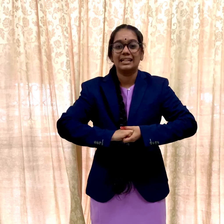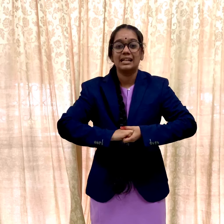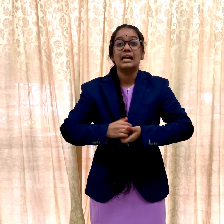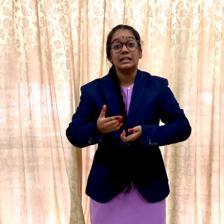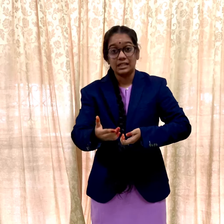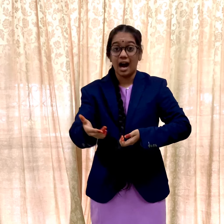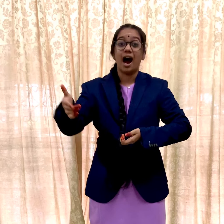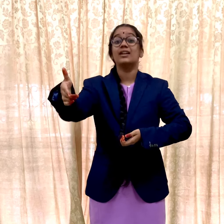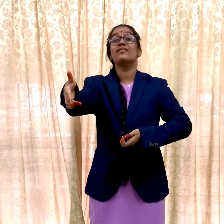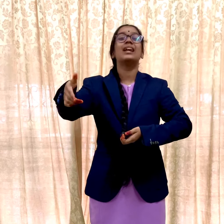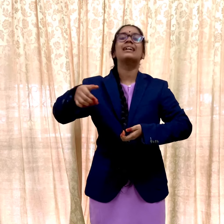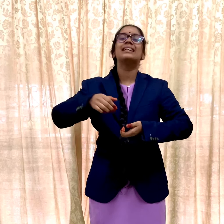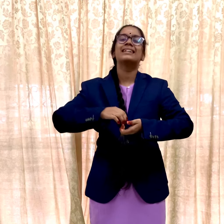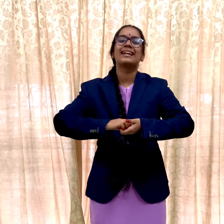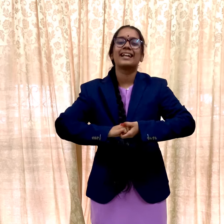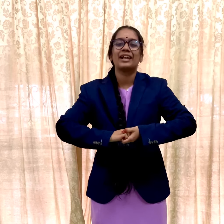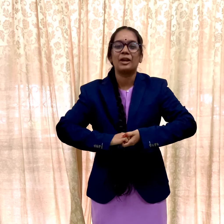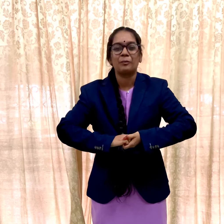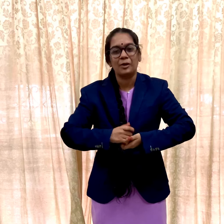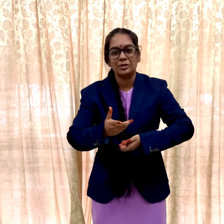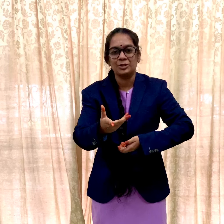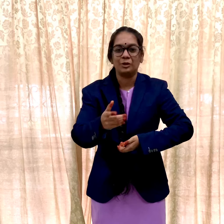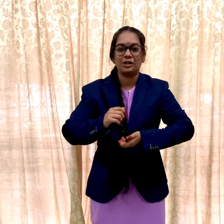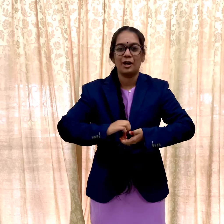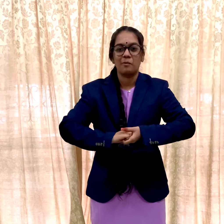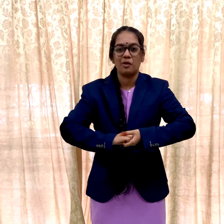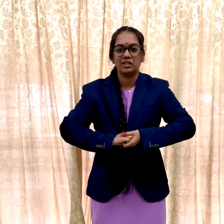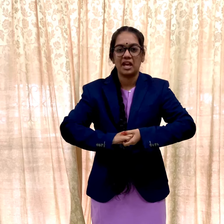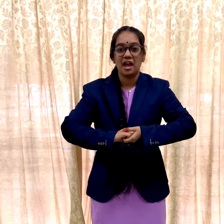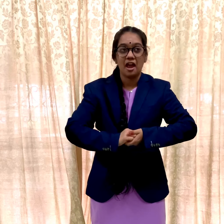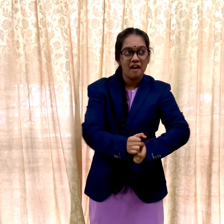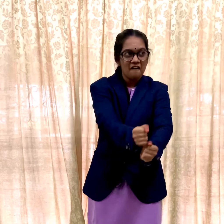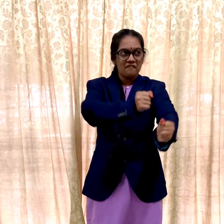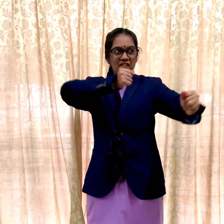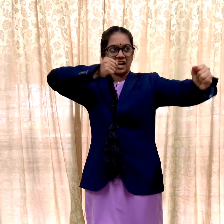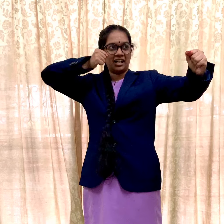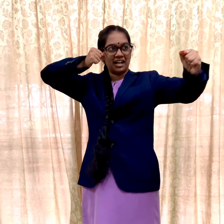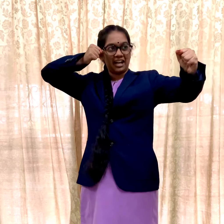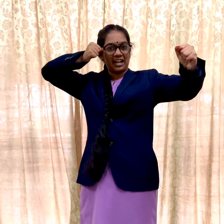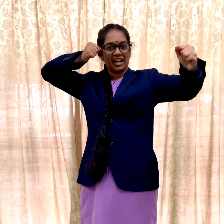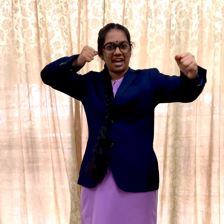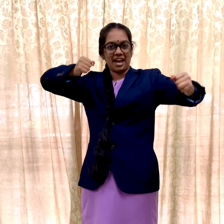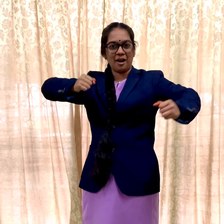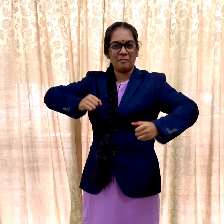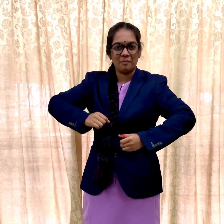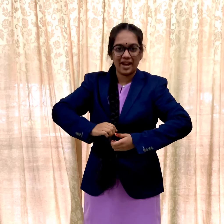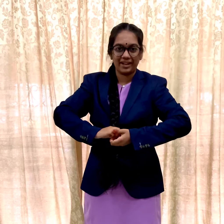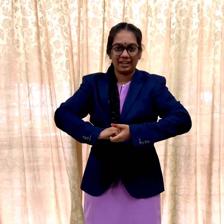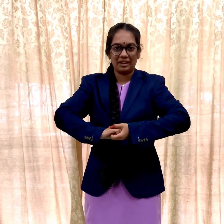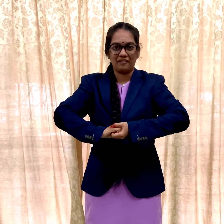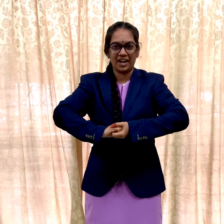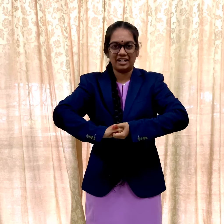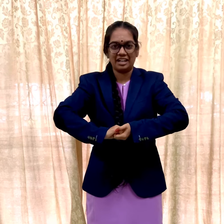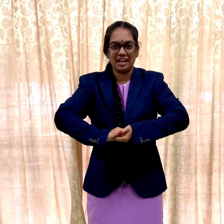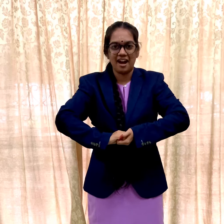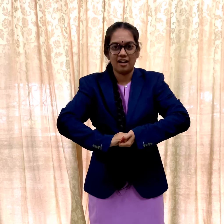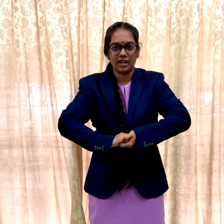கால் பிழங்களதானை நிறுப்பி சுட்டபோதே. விள்ளினிலே அம்பேட்டி வேட்டையாடி,